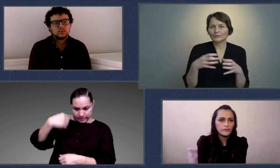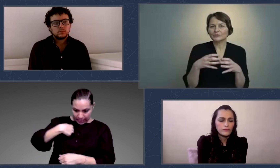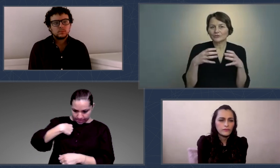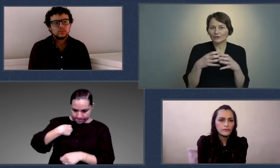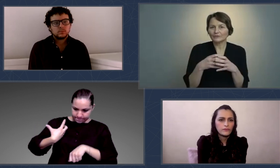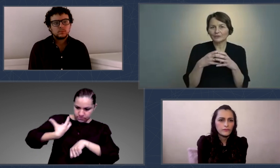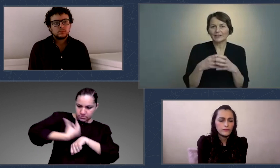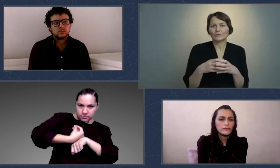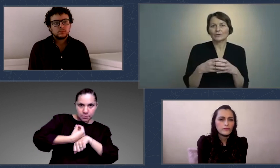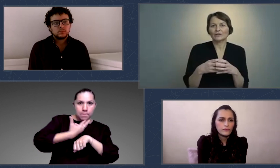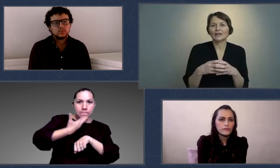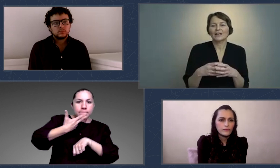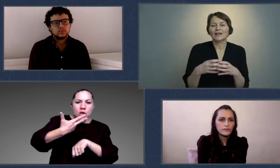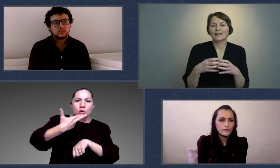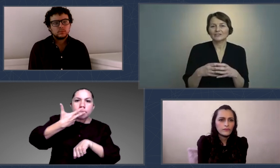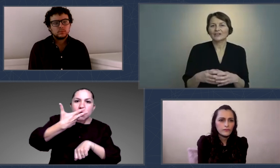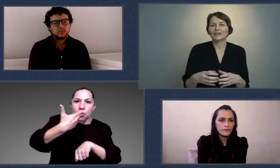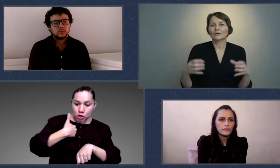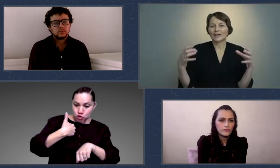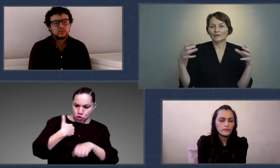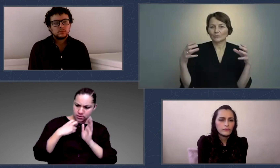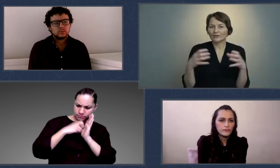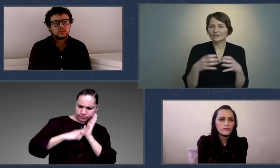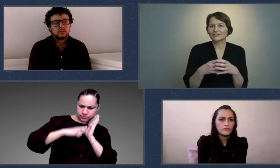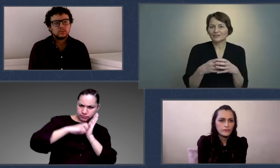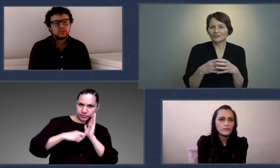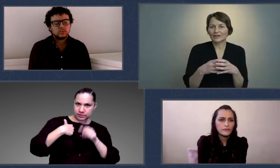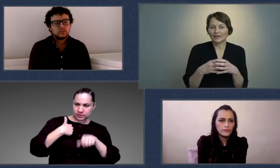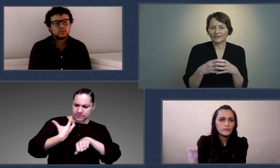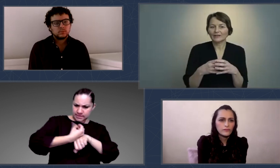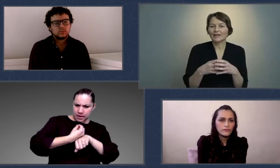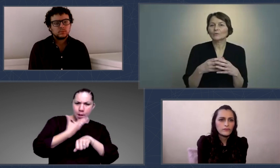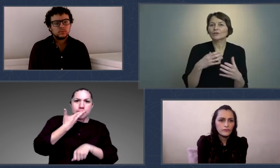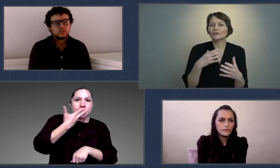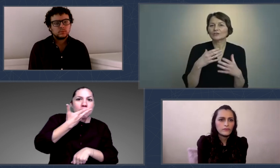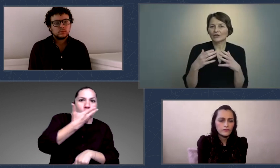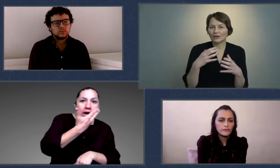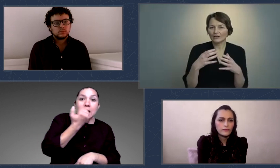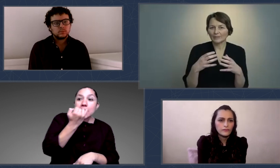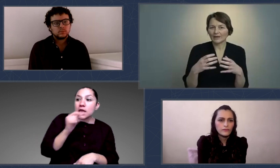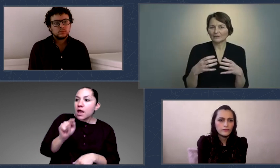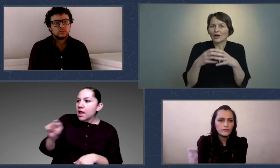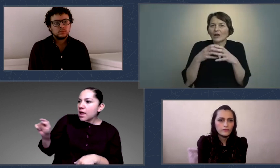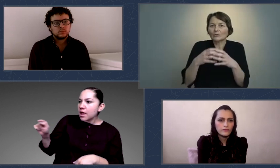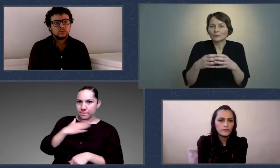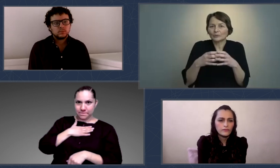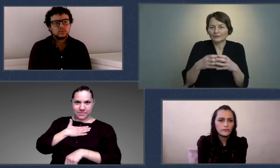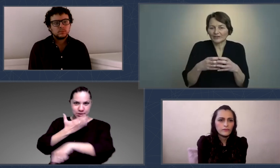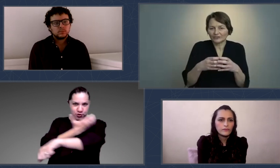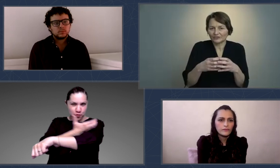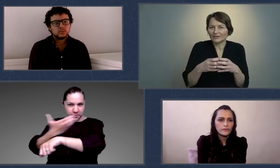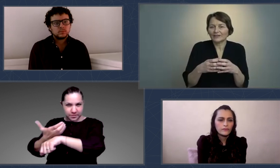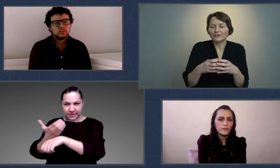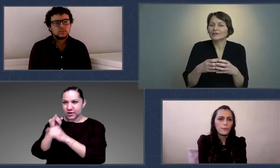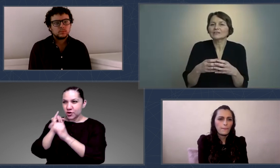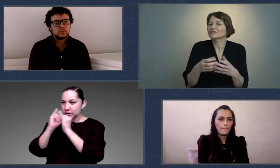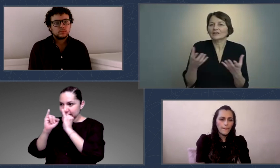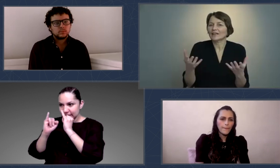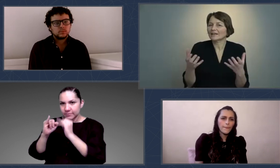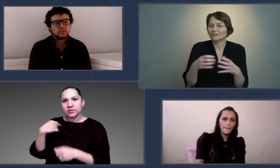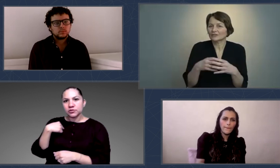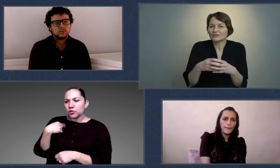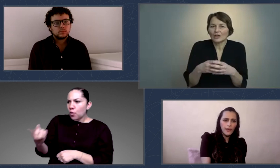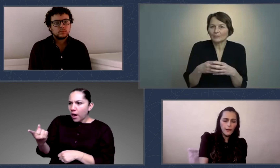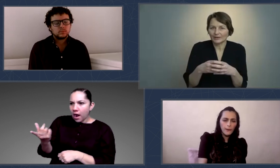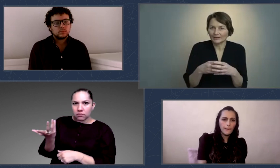a mejorar las habilidades de mis colegas. Entonces, una de las formas que se puede hacer es programar,